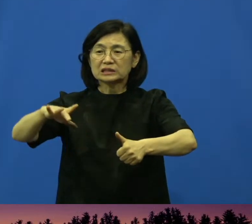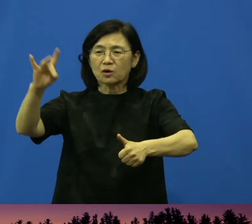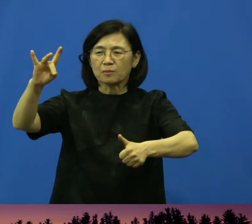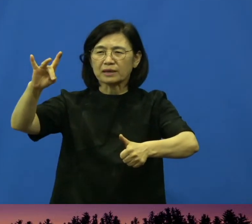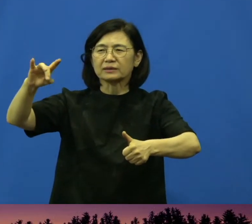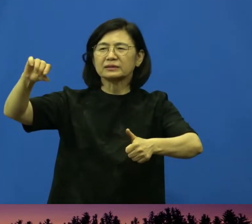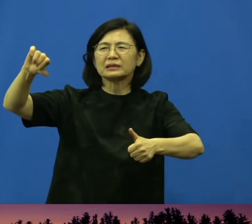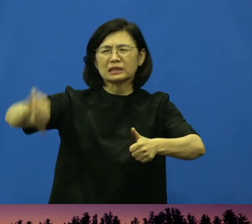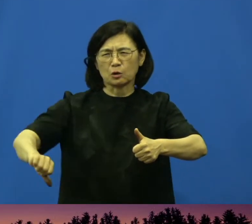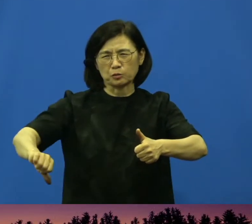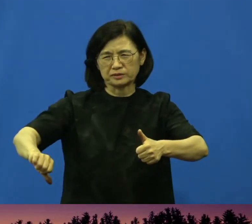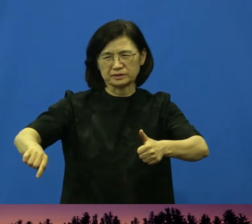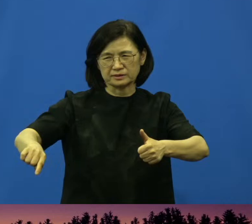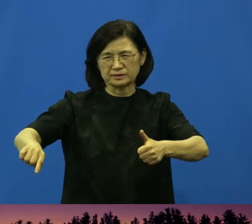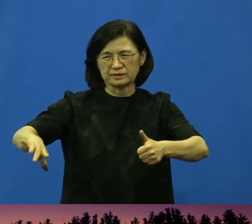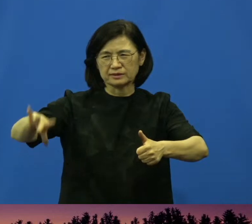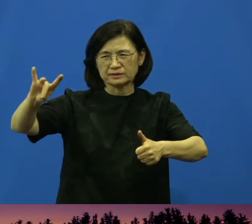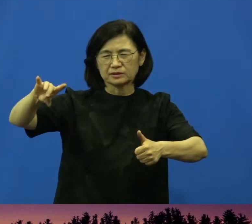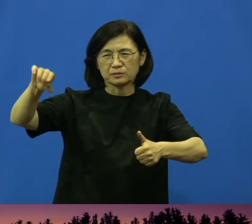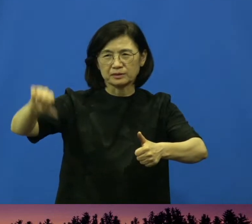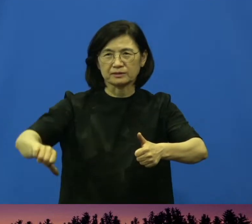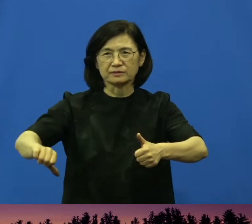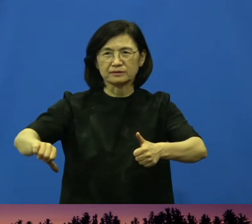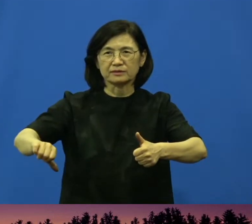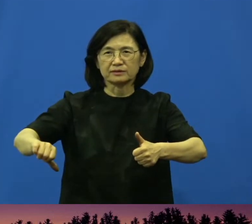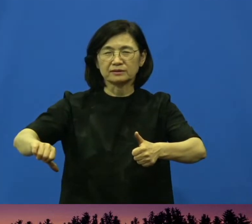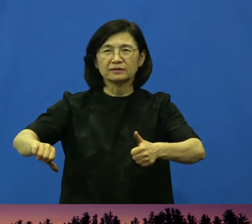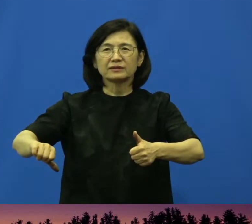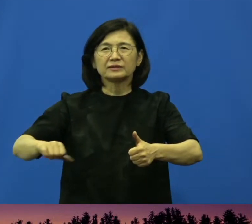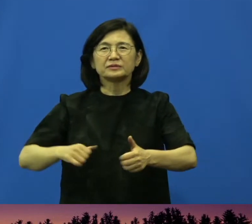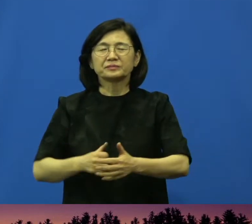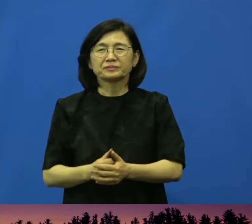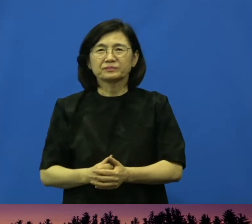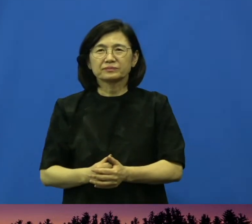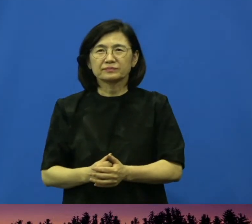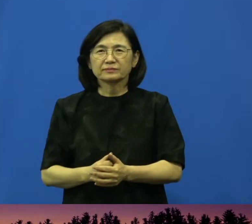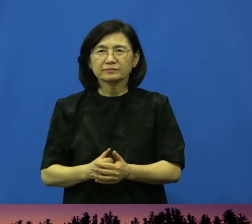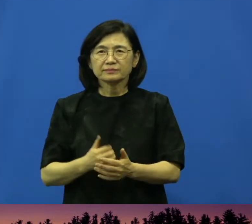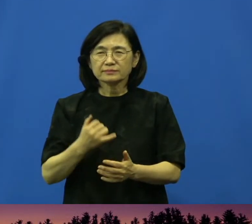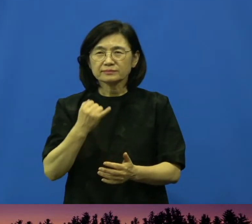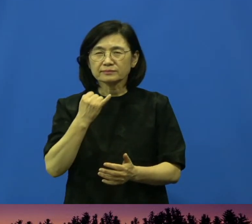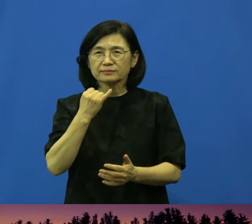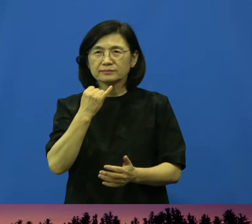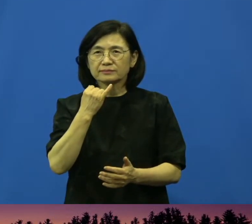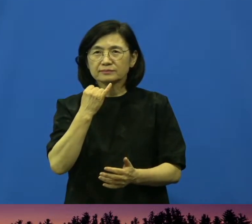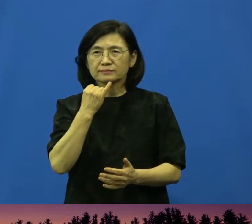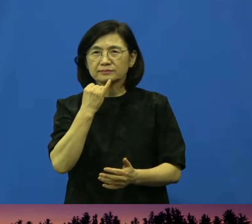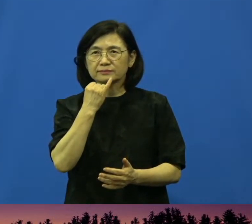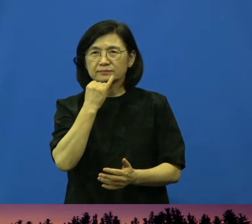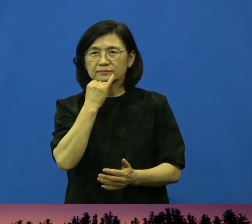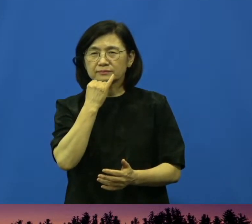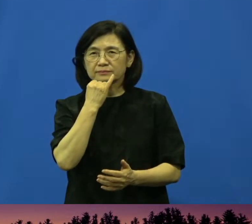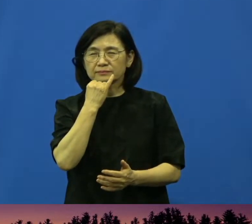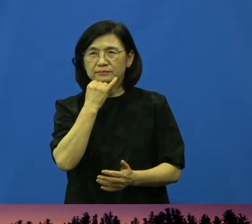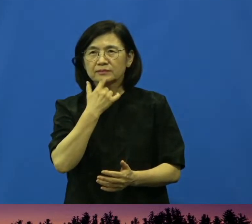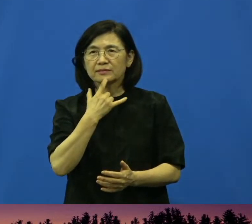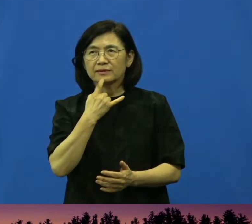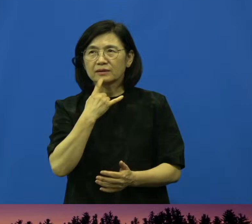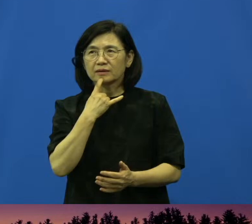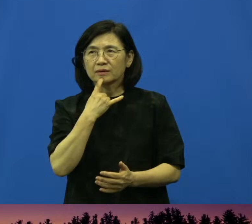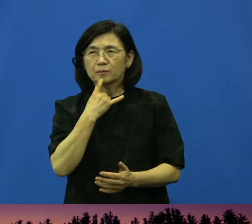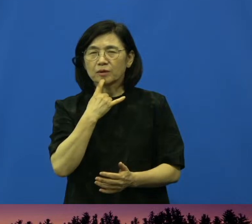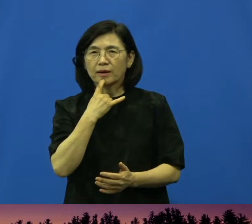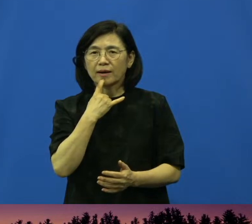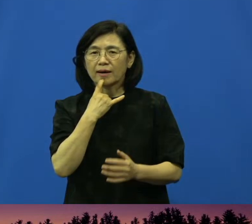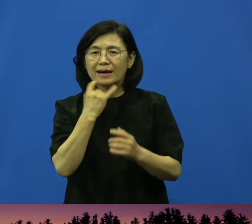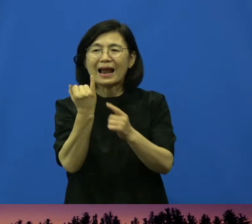근데 이 야곱을 보면 라헬의 눈이 꽂힌 순간 밀고 나가죠.